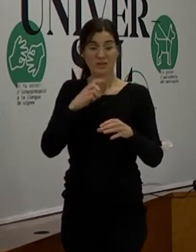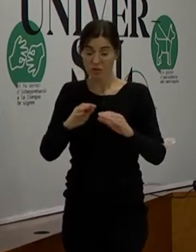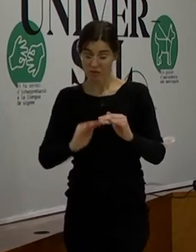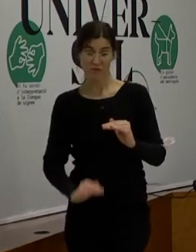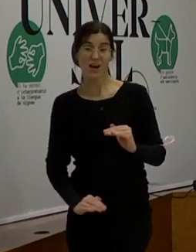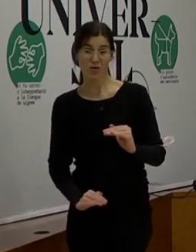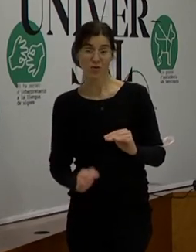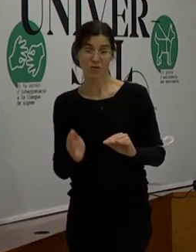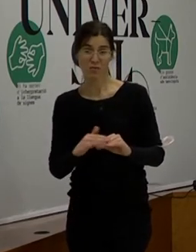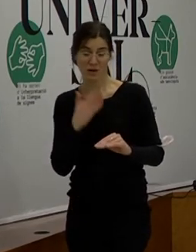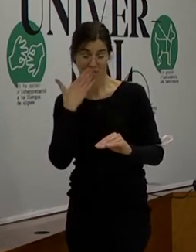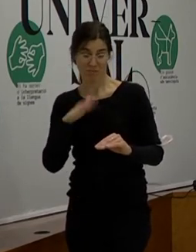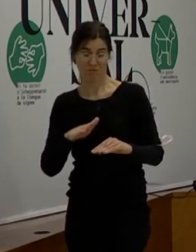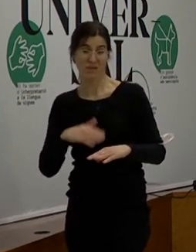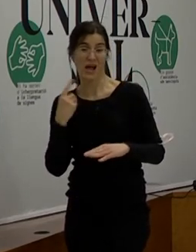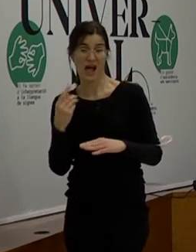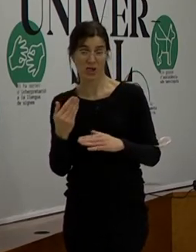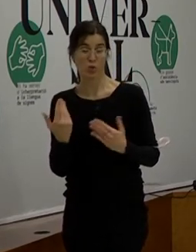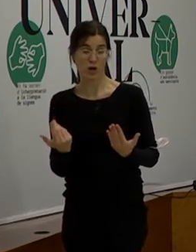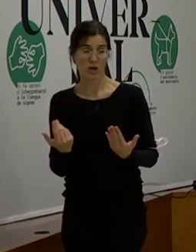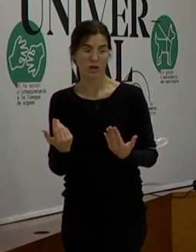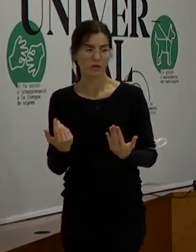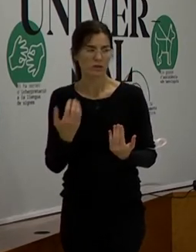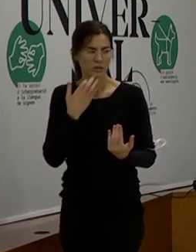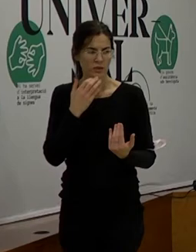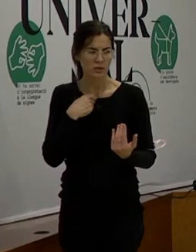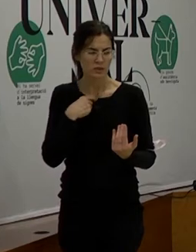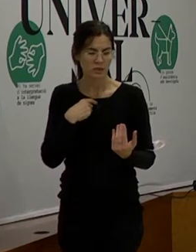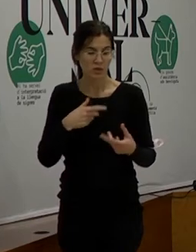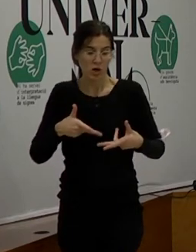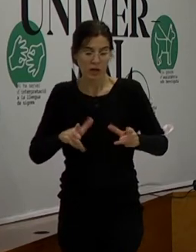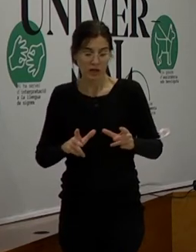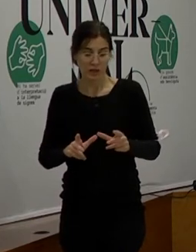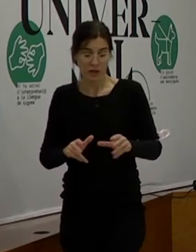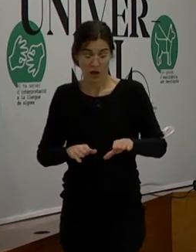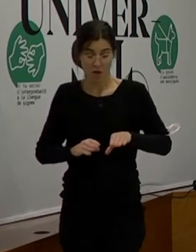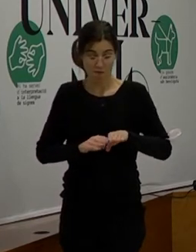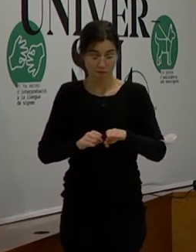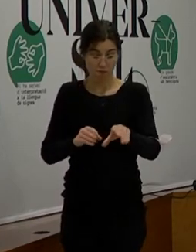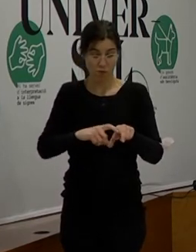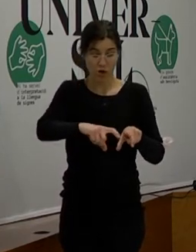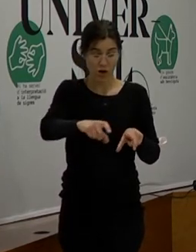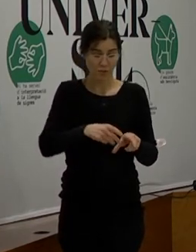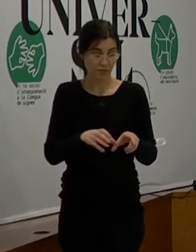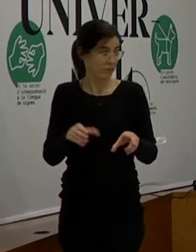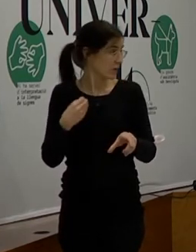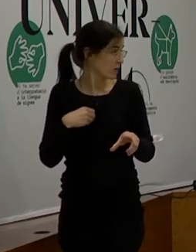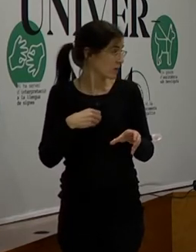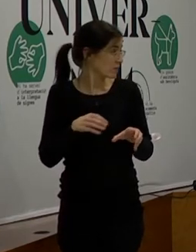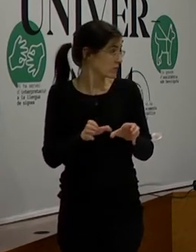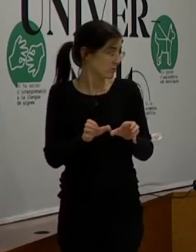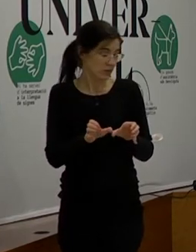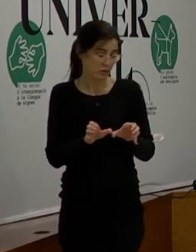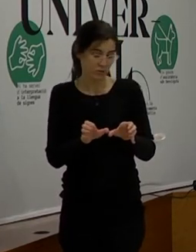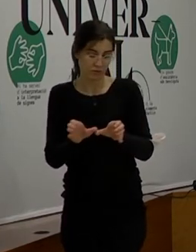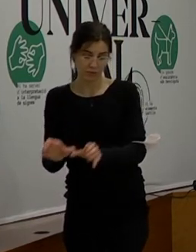altura, ¿vale? Un coche bajo. Claro, pero si yo poso la cadira sobre la vorera, el trasero está aquí, baixo,